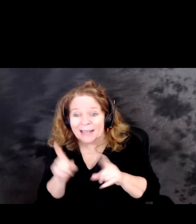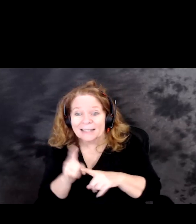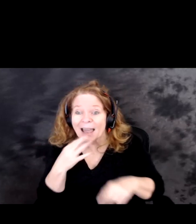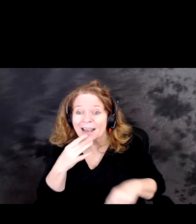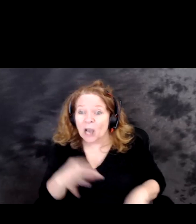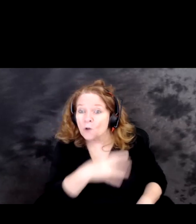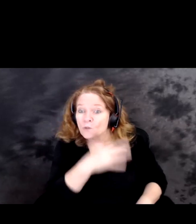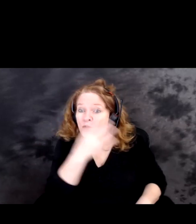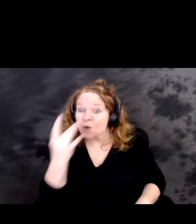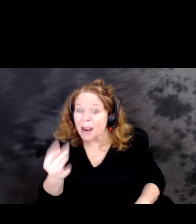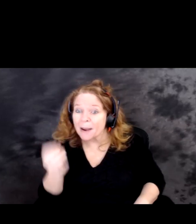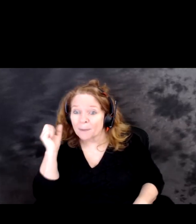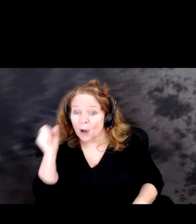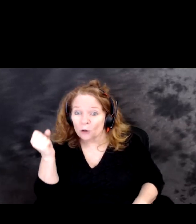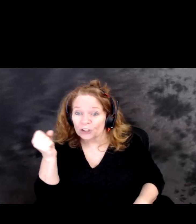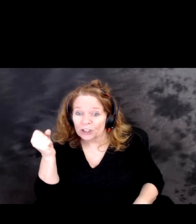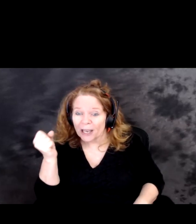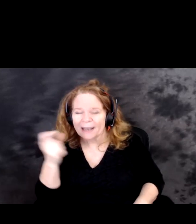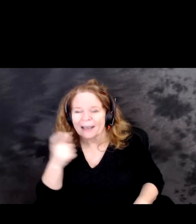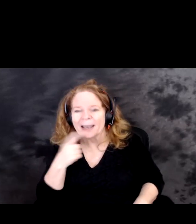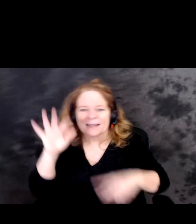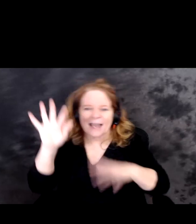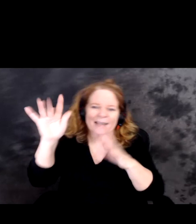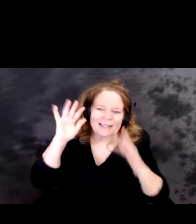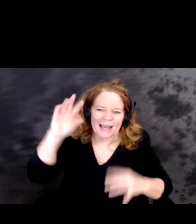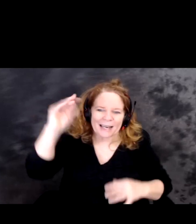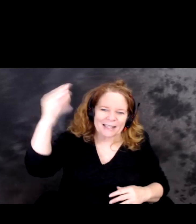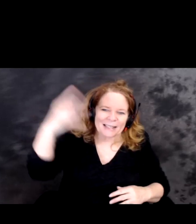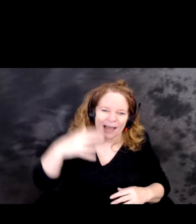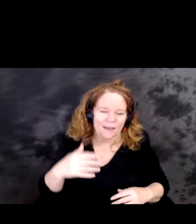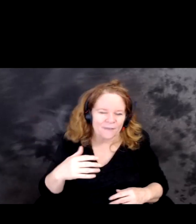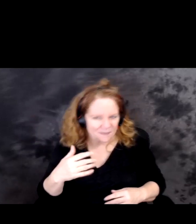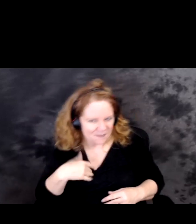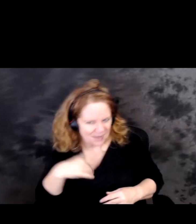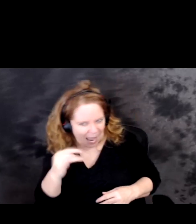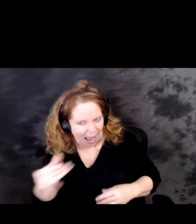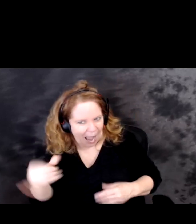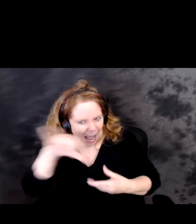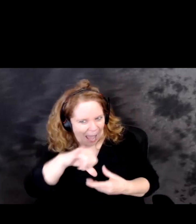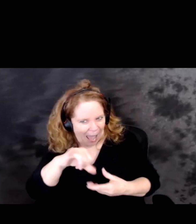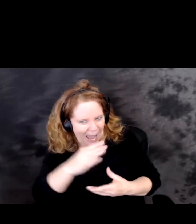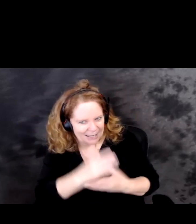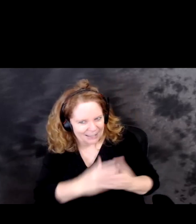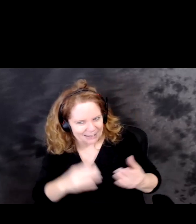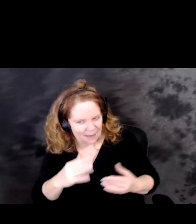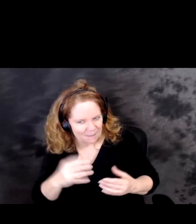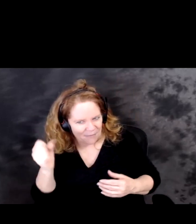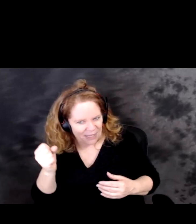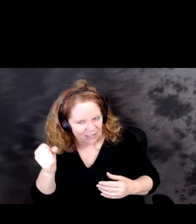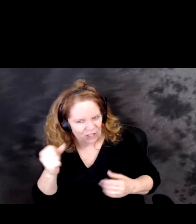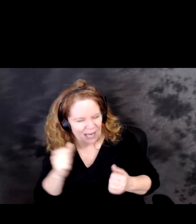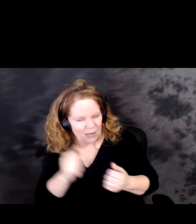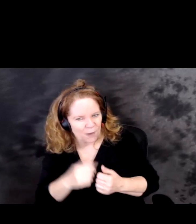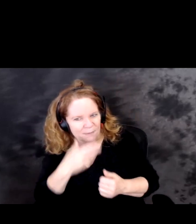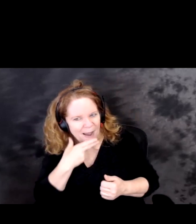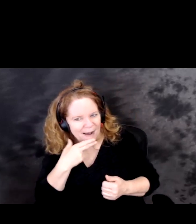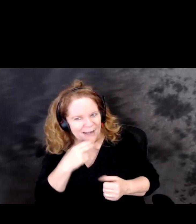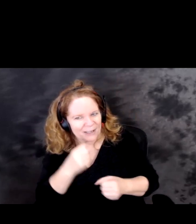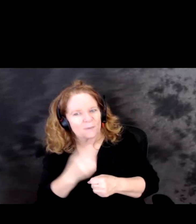Sabe como una malteada de arco iris, dijo la abeja que ama el sol, Sunny.